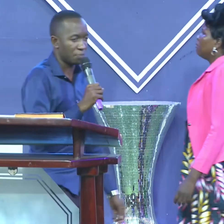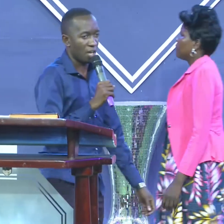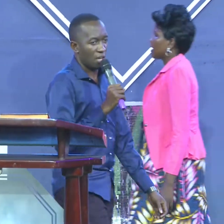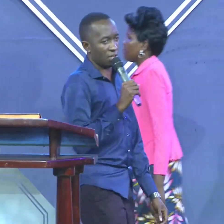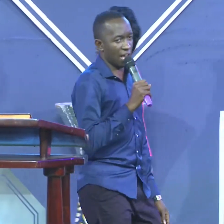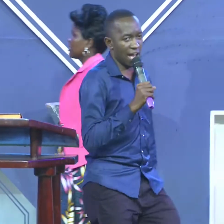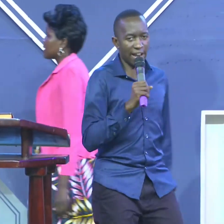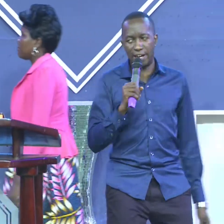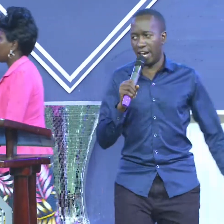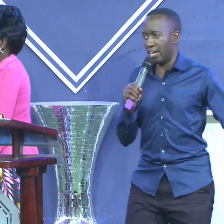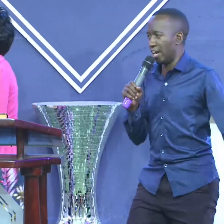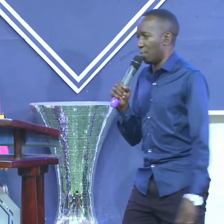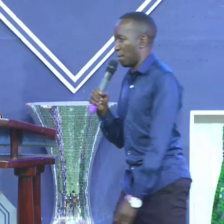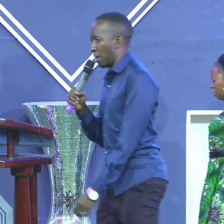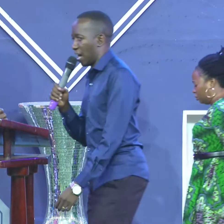akutolosa